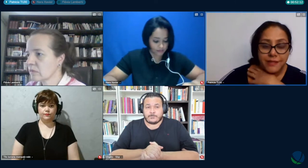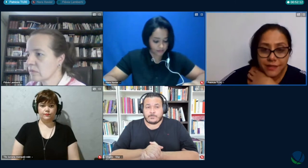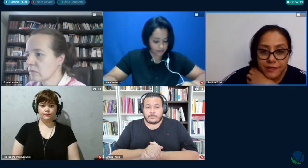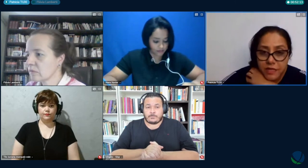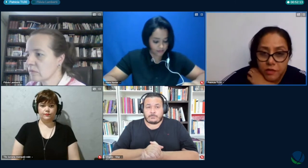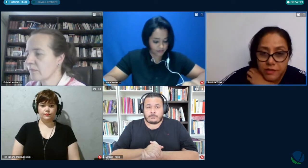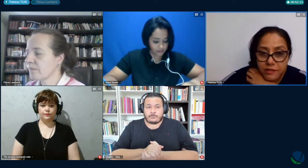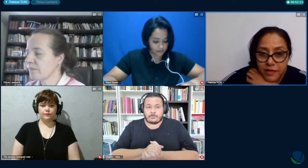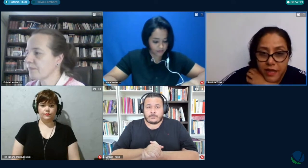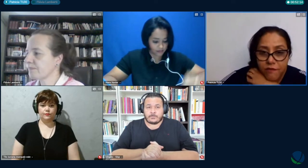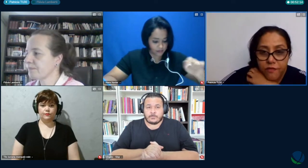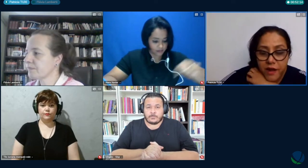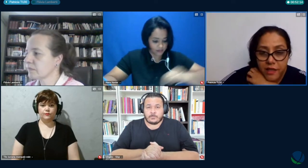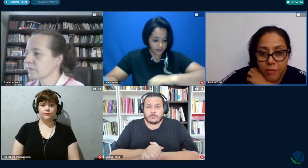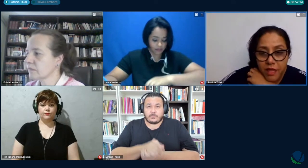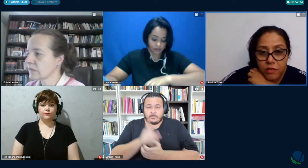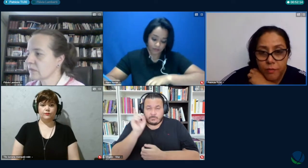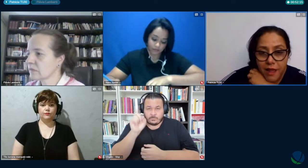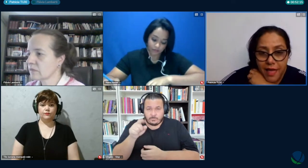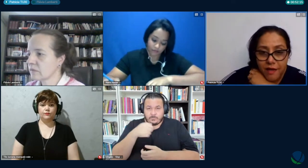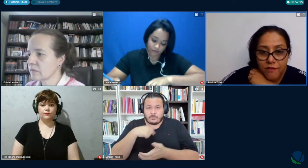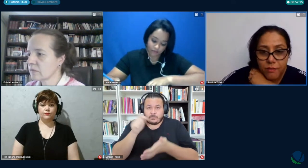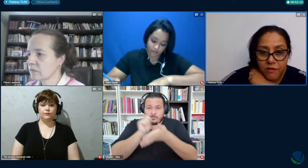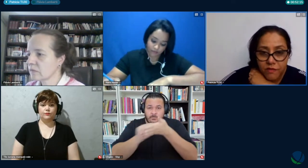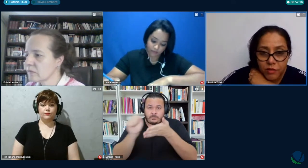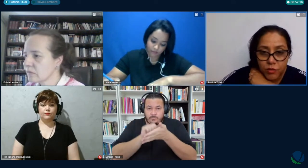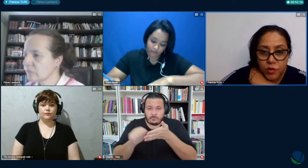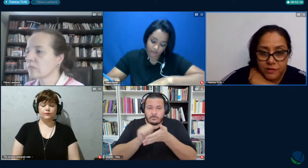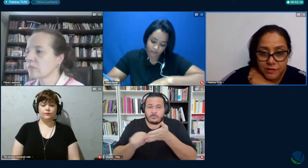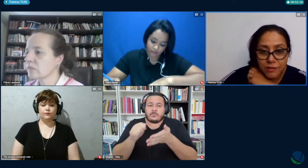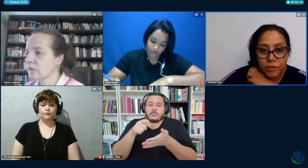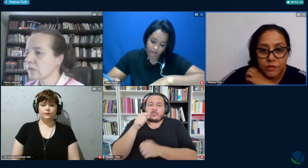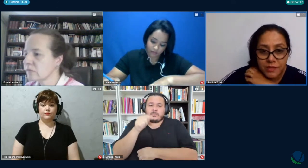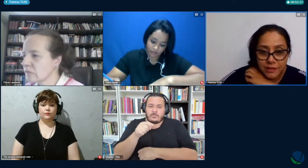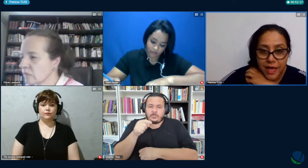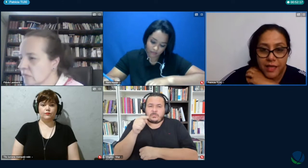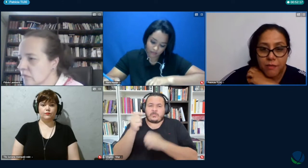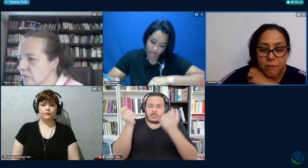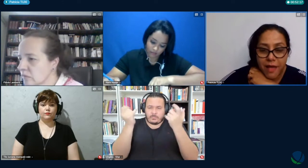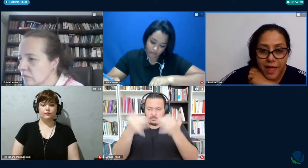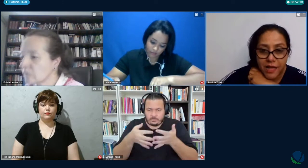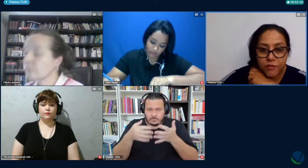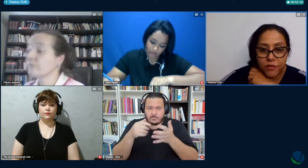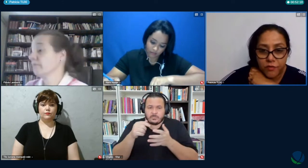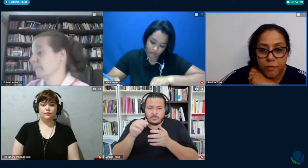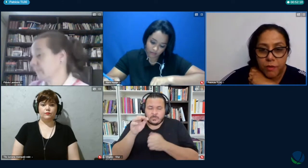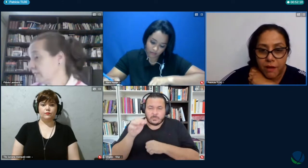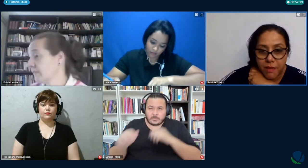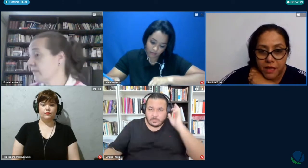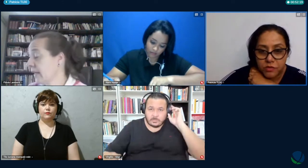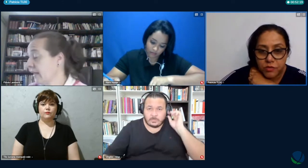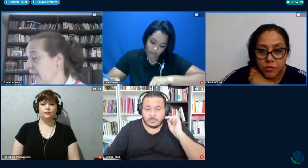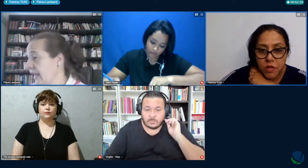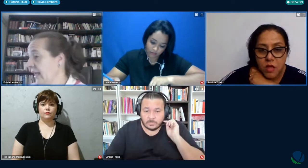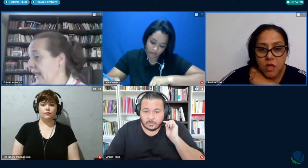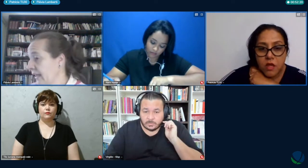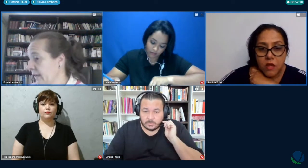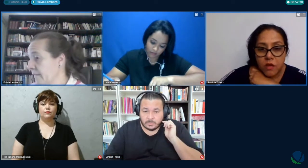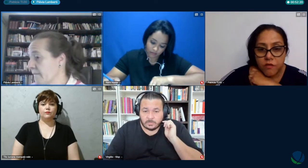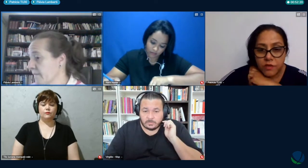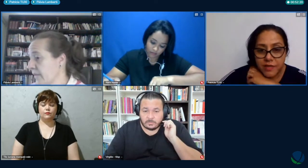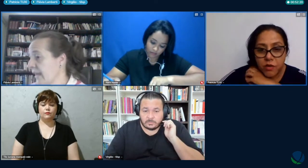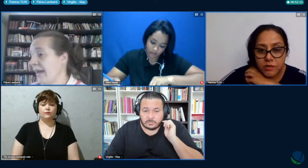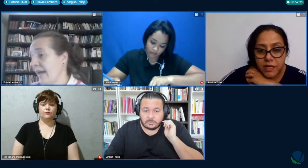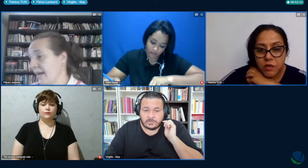É essa que está escrito assim, escreva o fragmento, palavra, abreviatura, símbolo, sintagma, parágrafo, que foi problemático.